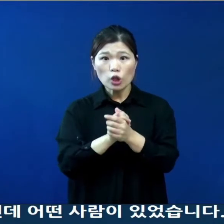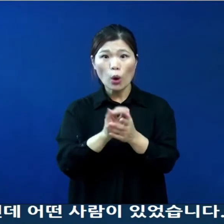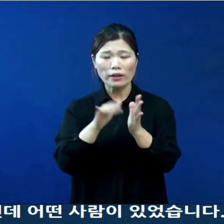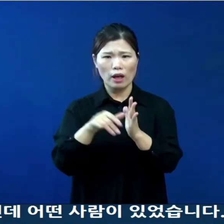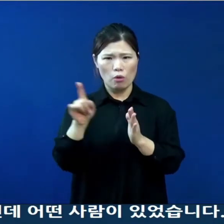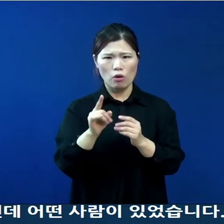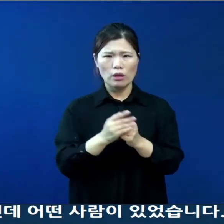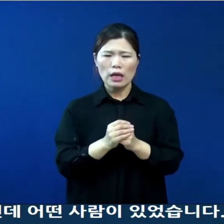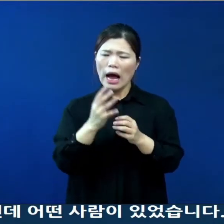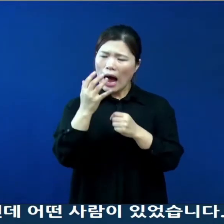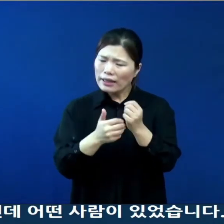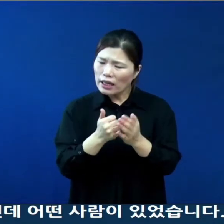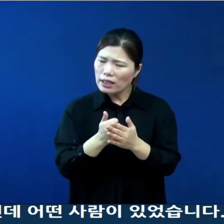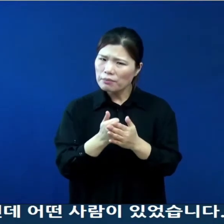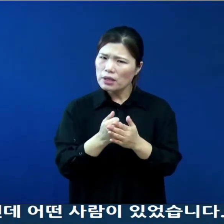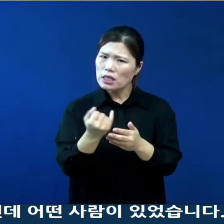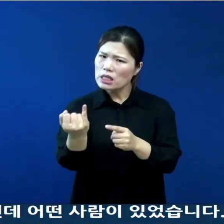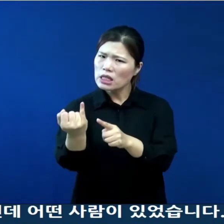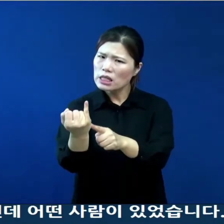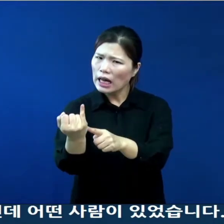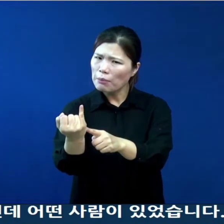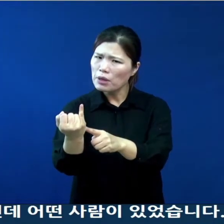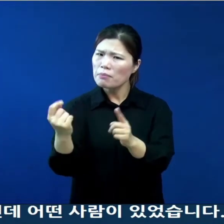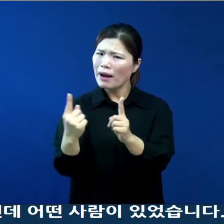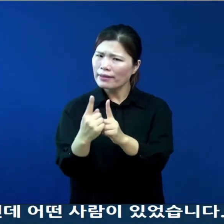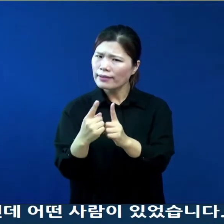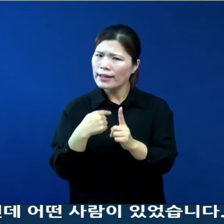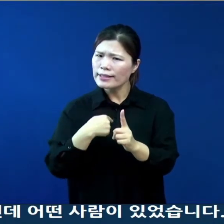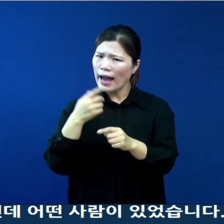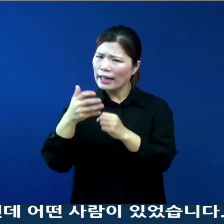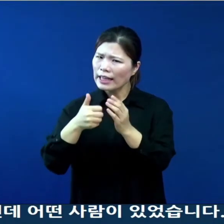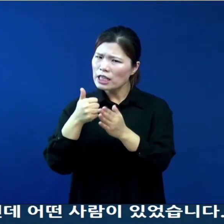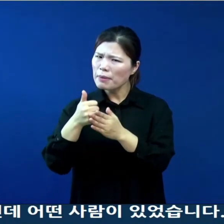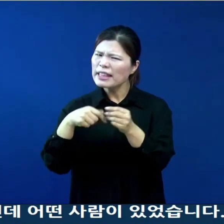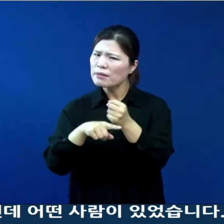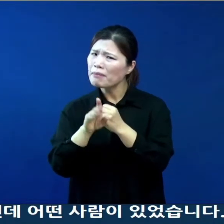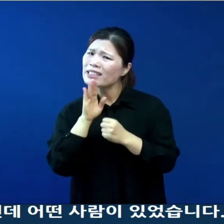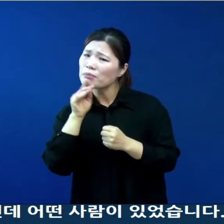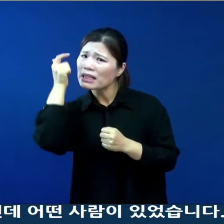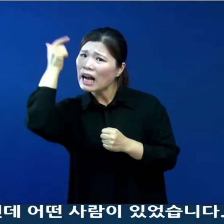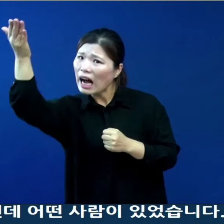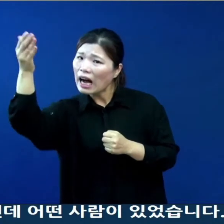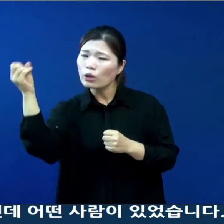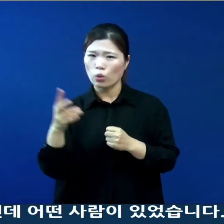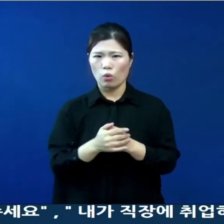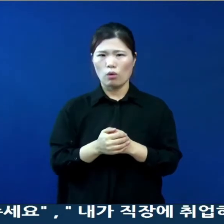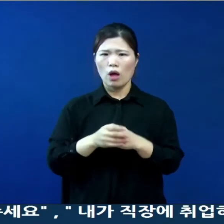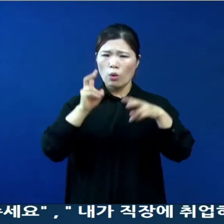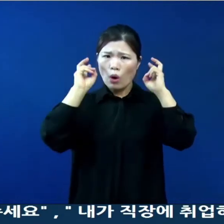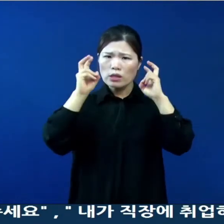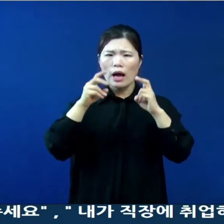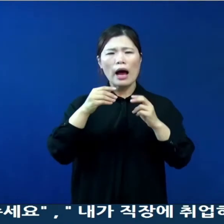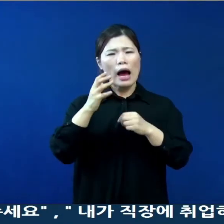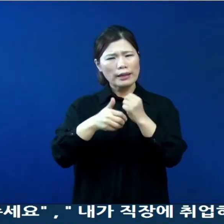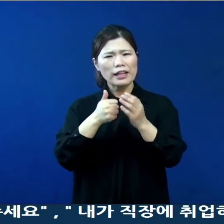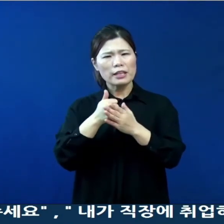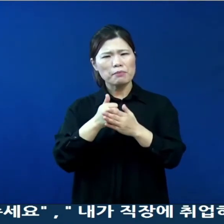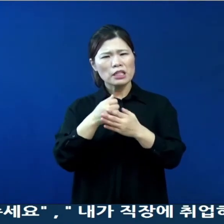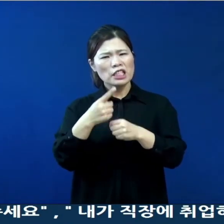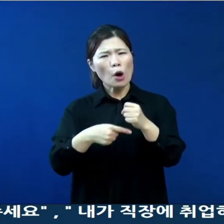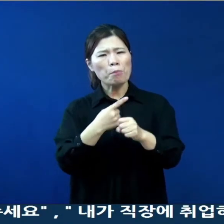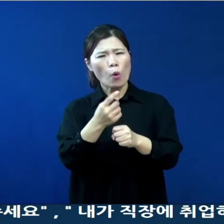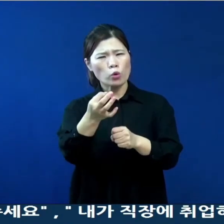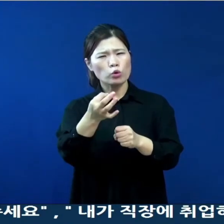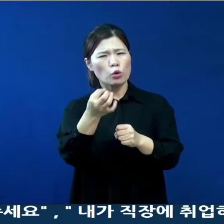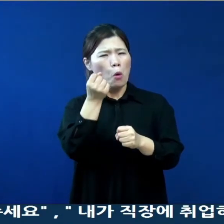것이 하나님의 뜻인지 알려주십시오. 하나님, 제가 이 직장에 가는 것이 비록 연봉을 많이 주고 괜찮은 직장인 것 같아